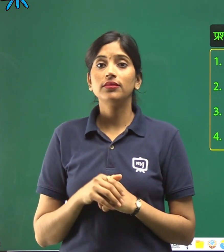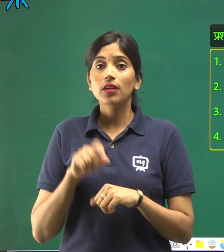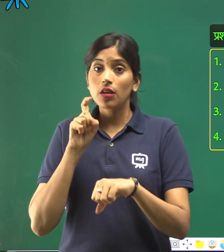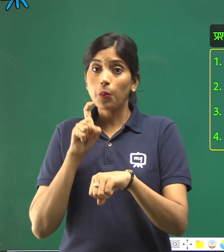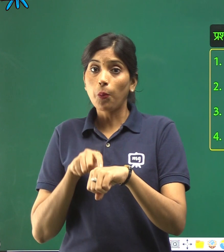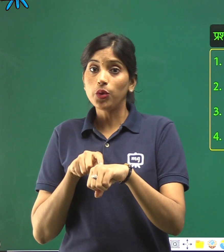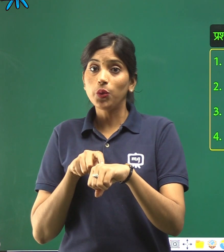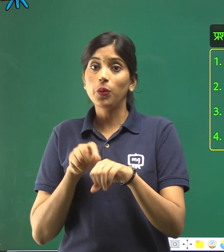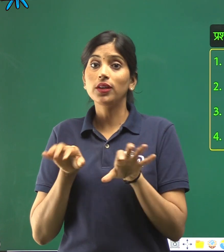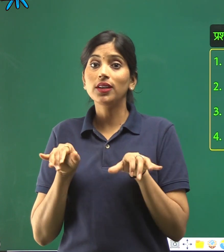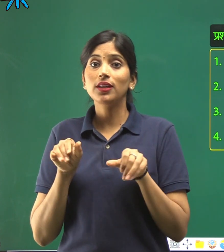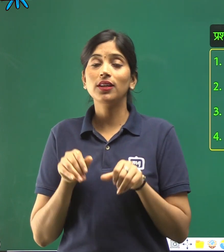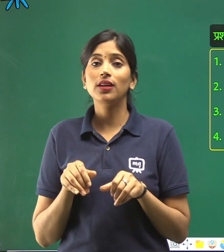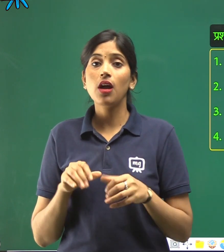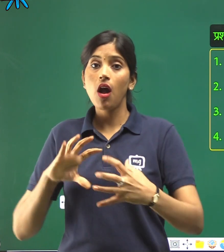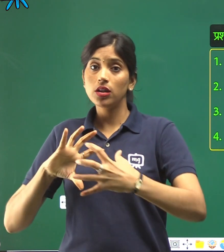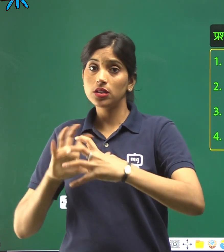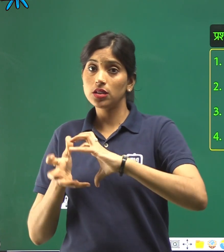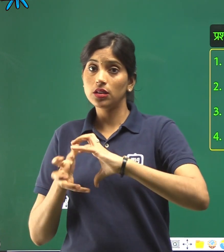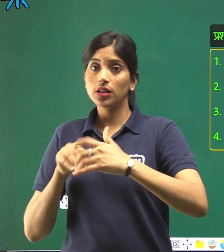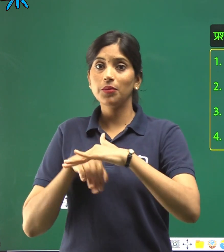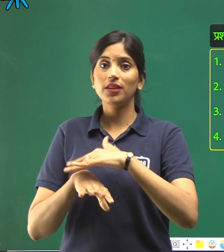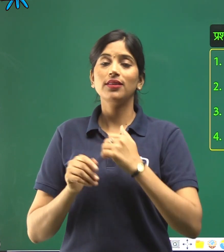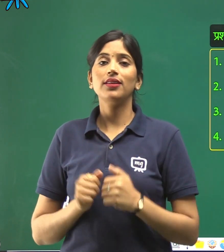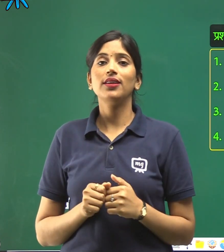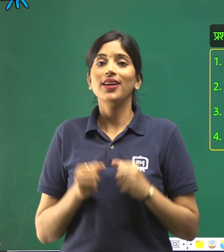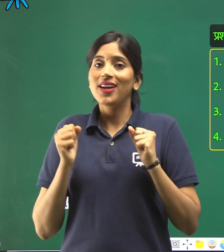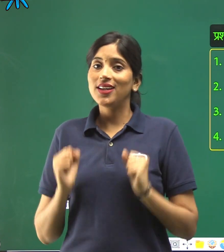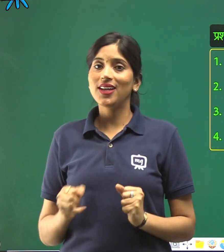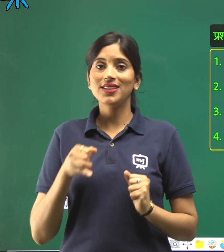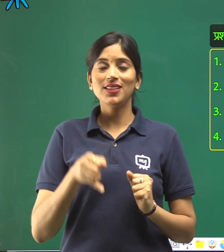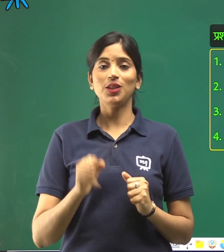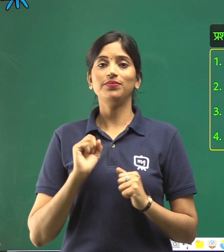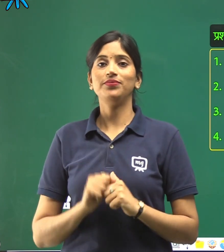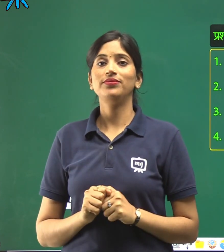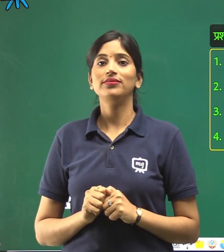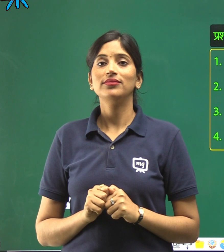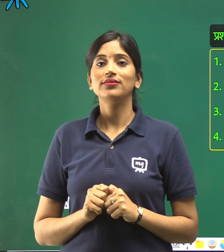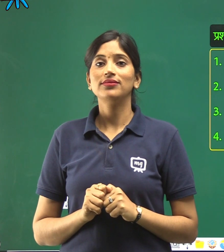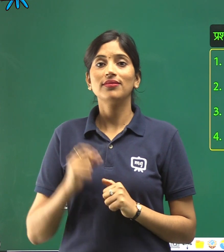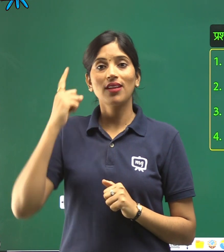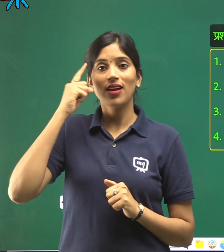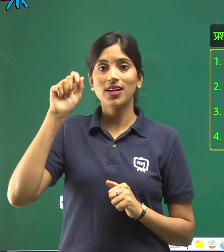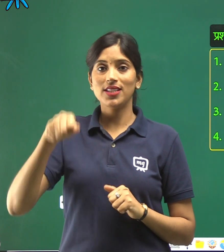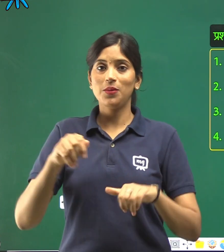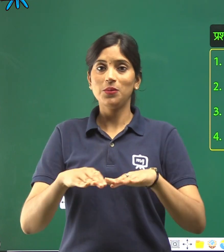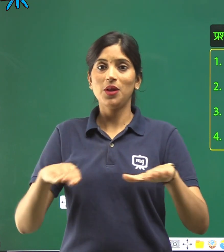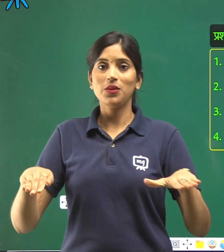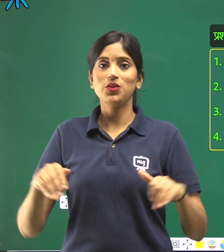मधुमक्खी छत्ते में रहती है। समझ में आए